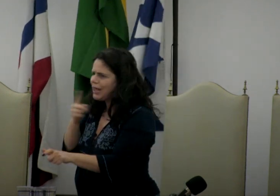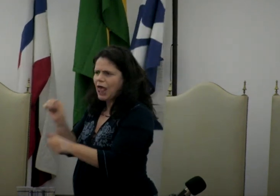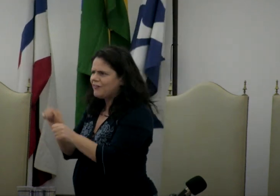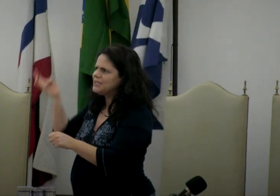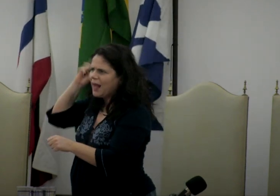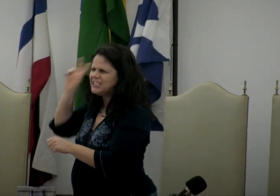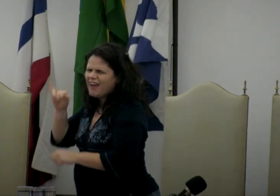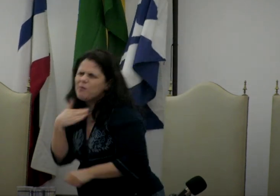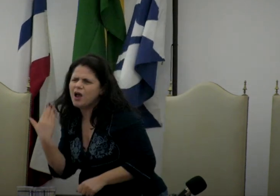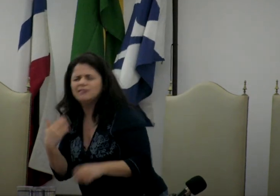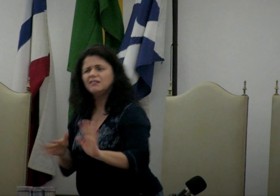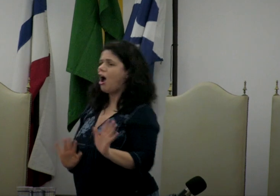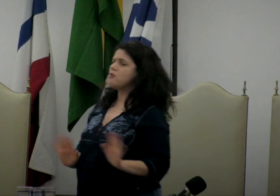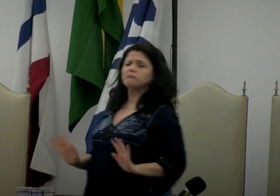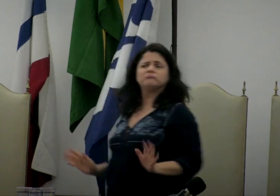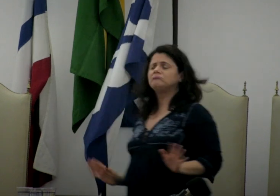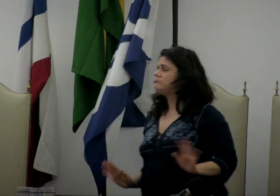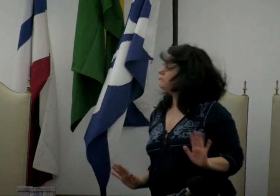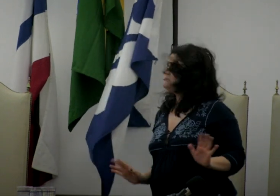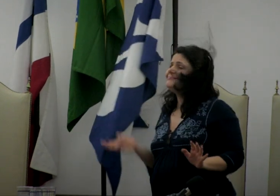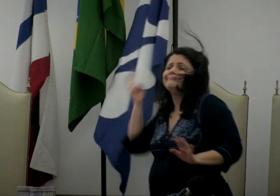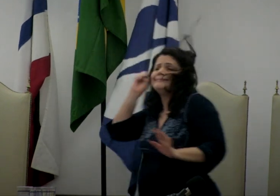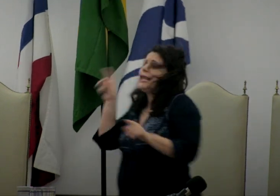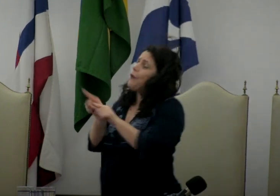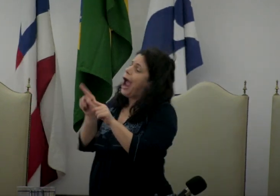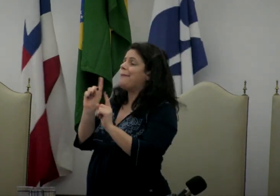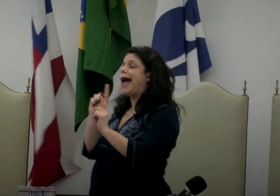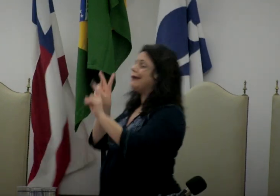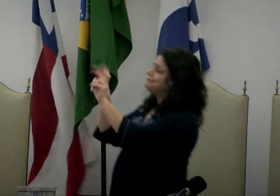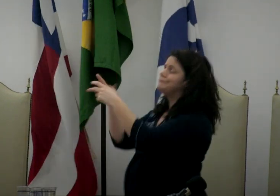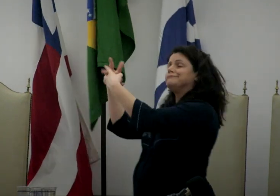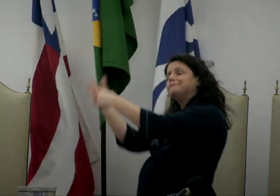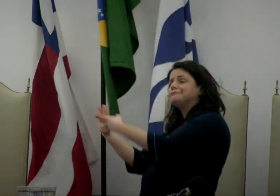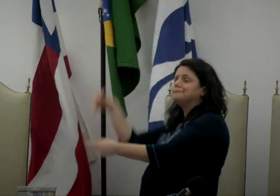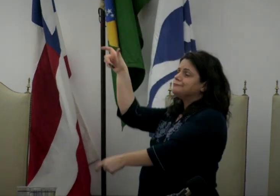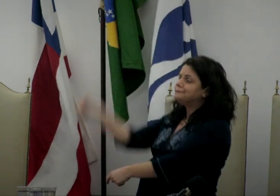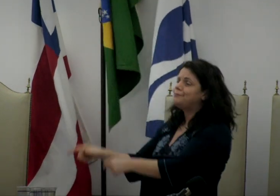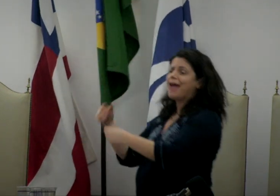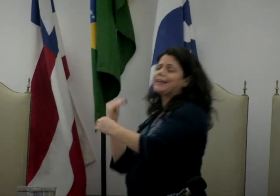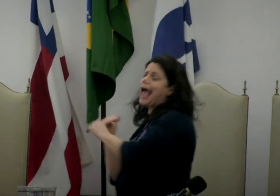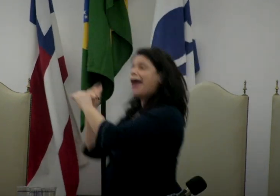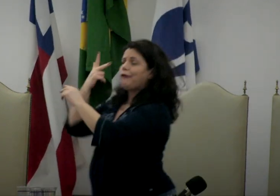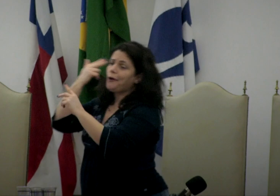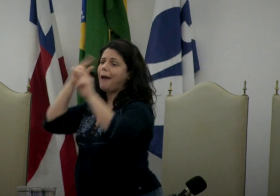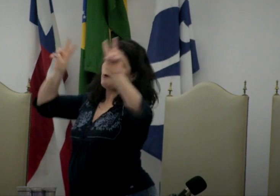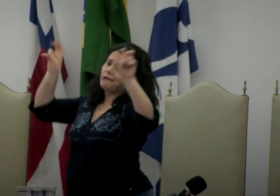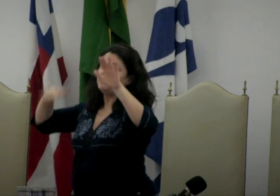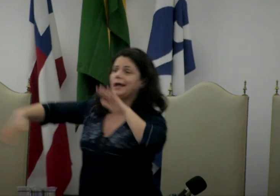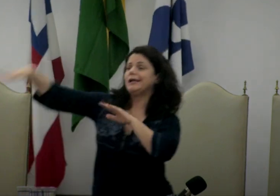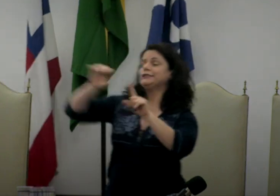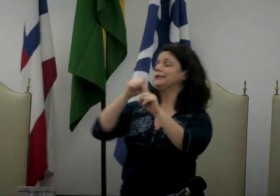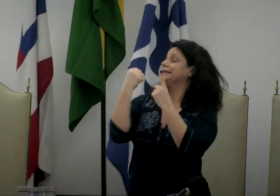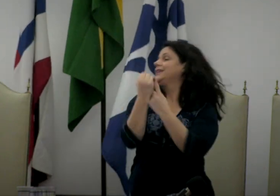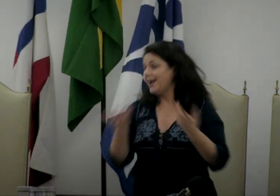como por exemplo o marca-passo, implantação de um marca-passo que evita a morte de uma pessoa, ela não é subsidiada pelo SUS. Mas, por exemplo, um implante coclear que